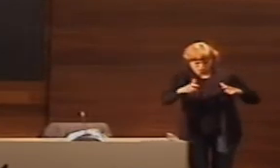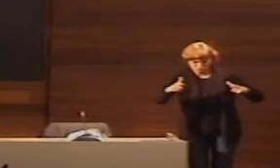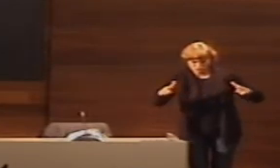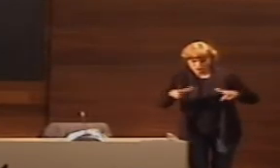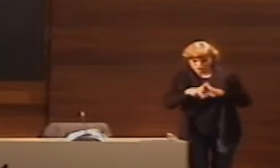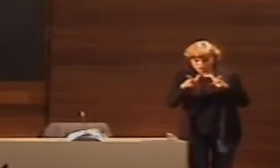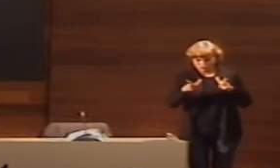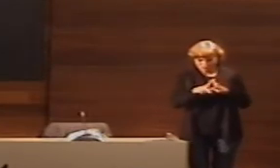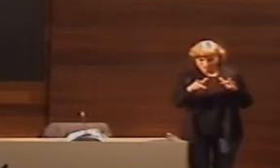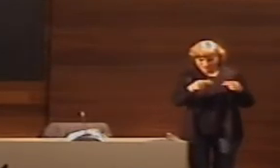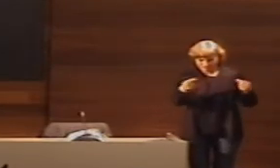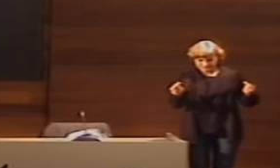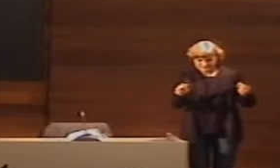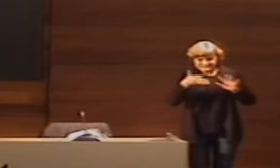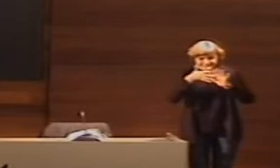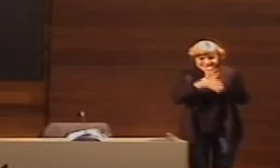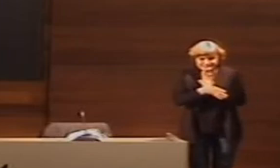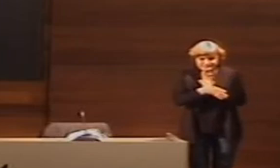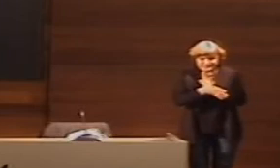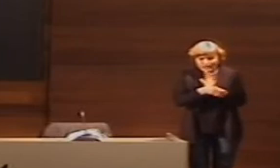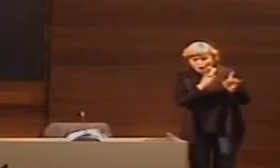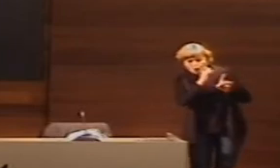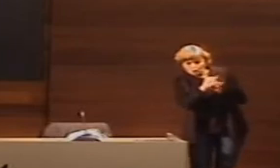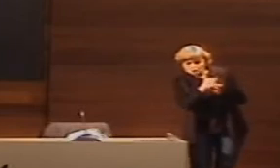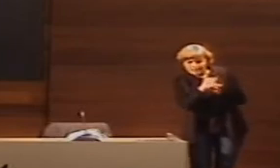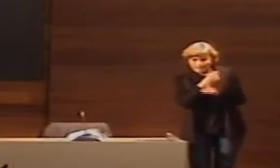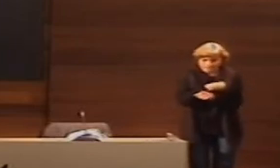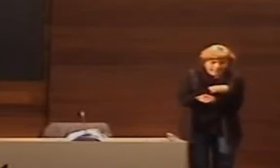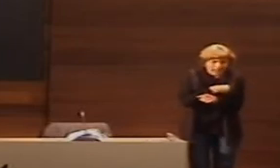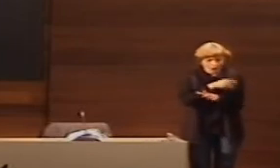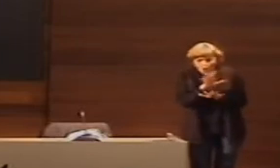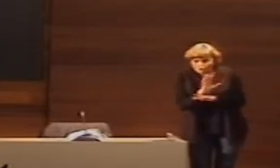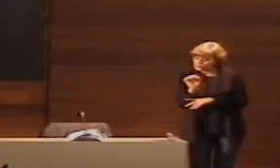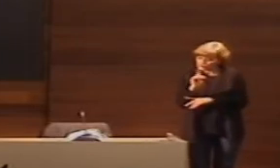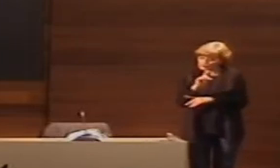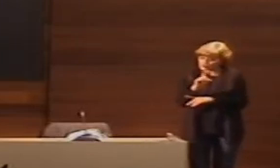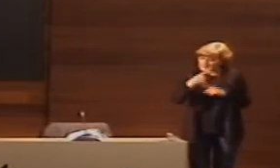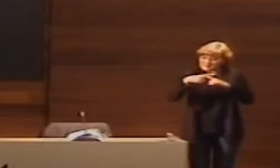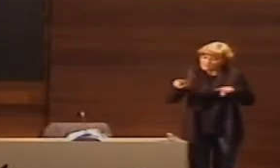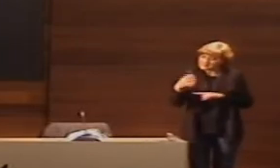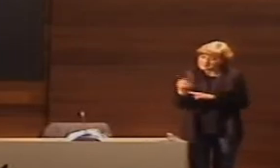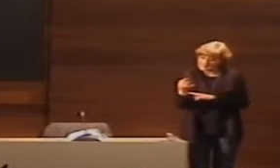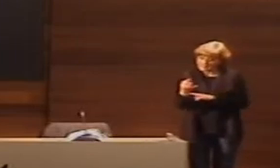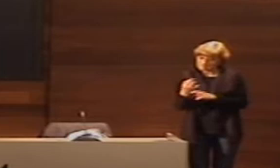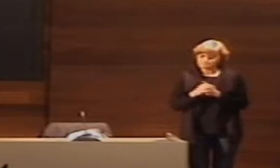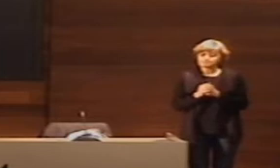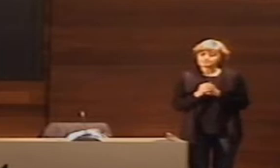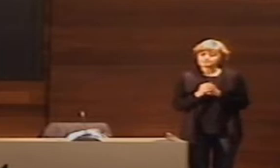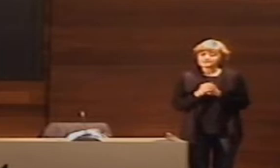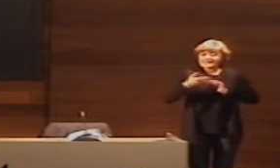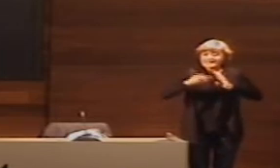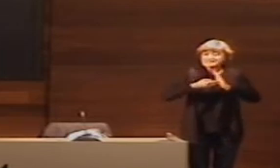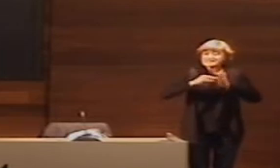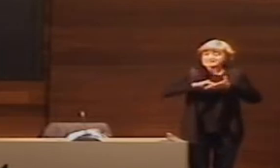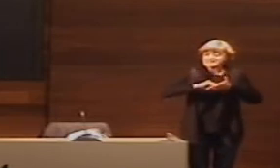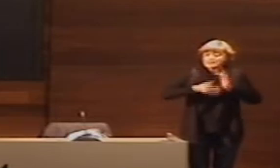ningún obstáculo. El obstáculo y la diferencia está entre los diferentes sistemas